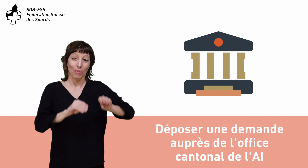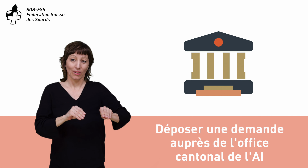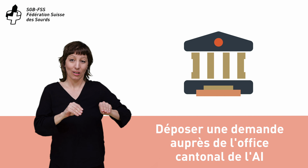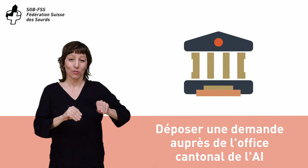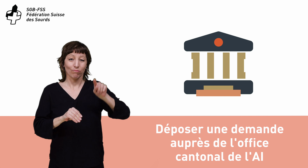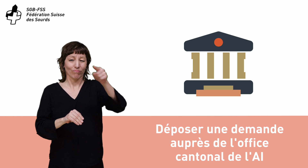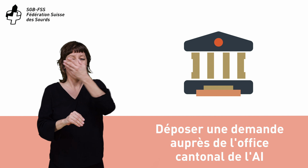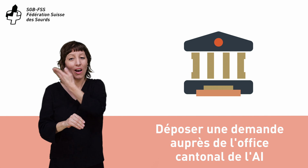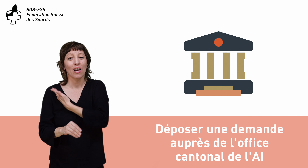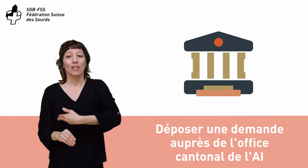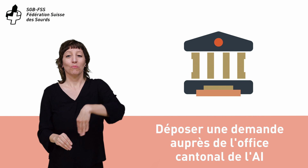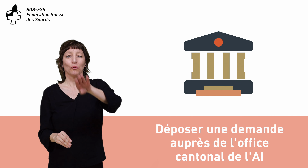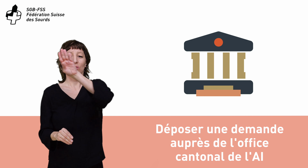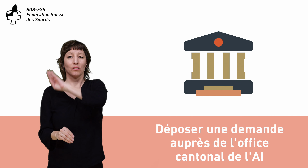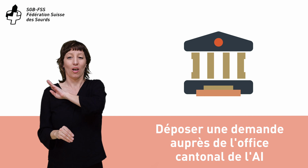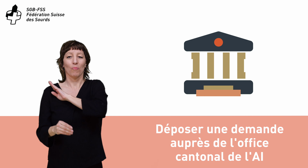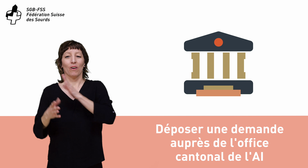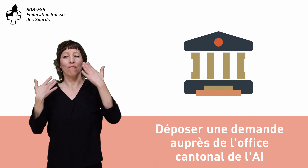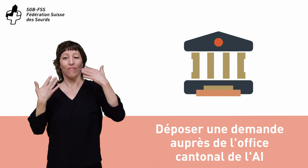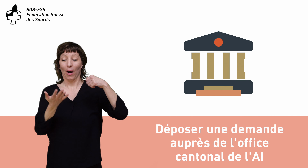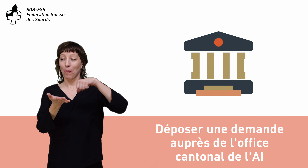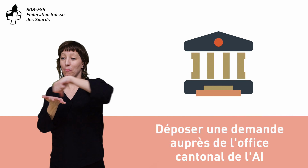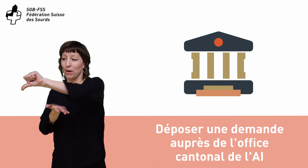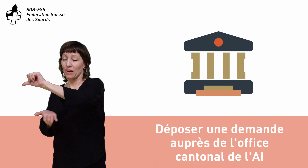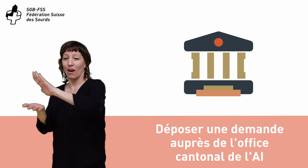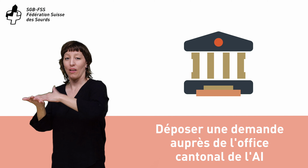déposée auprès de l'office AI du canton de résidence.